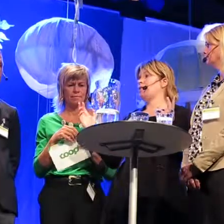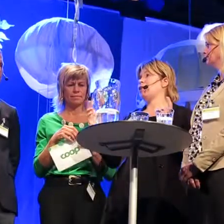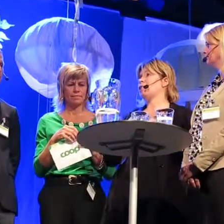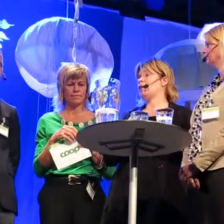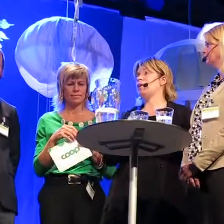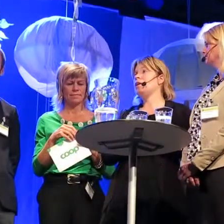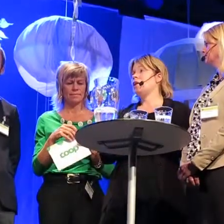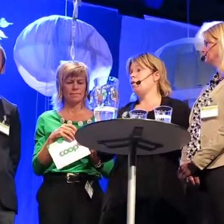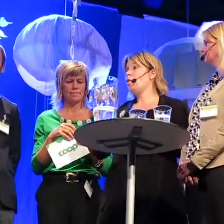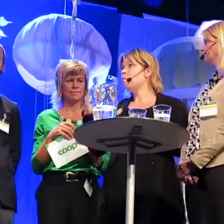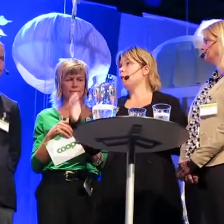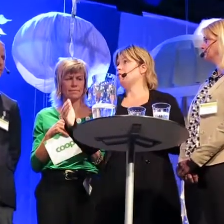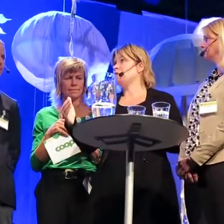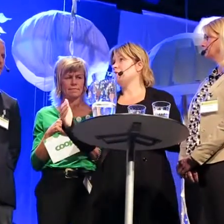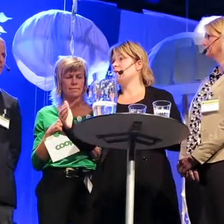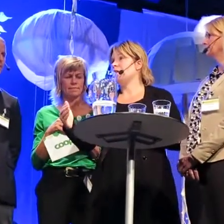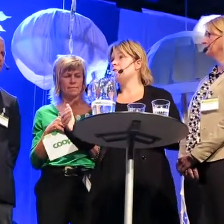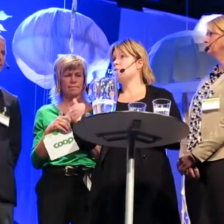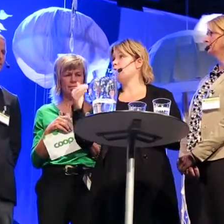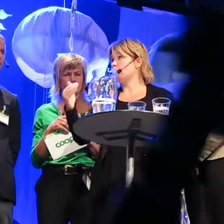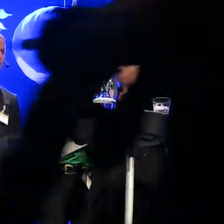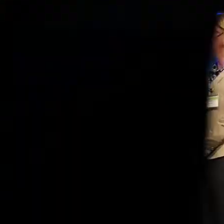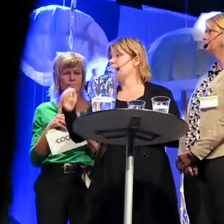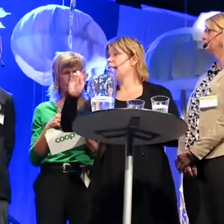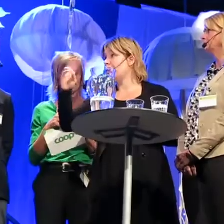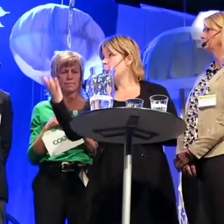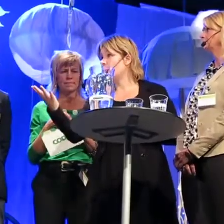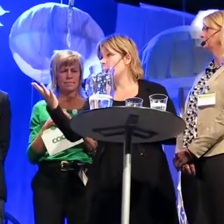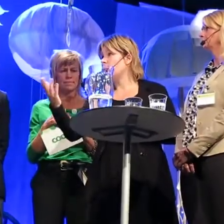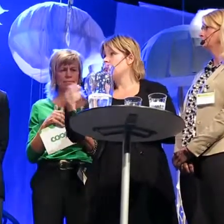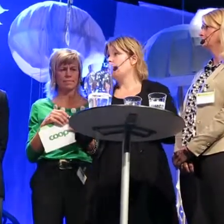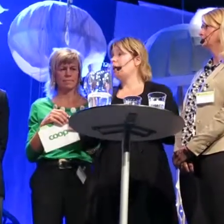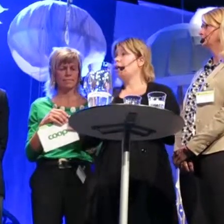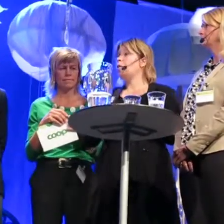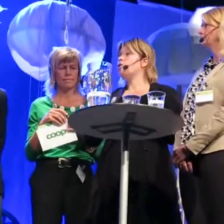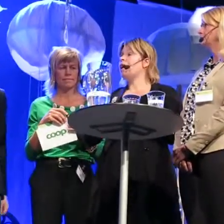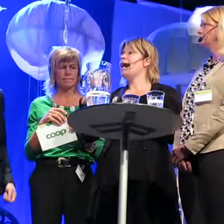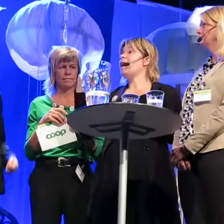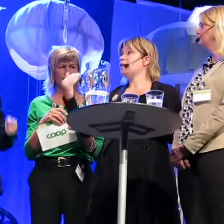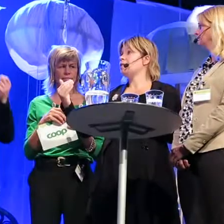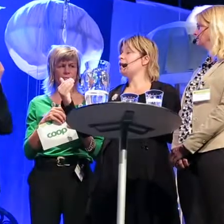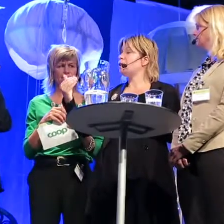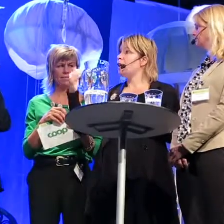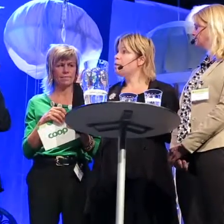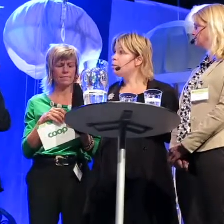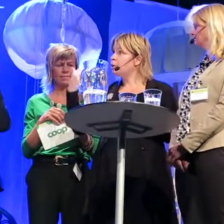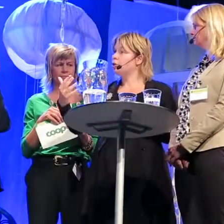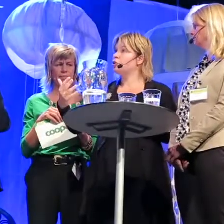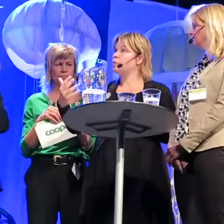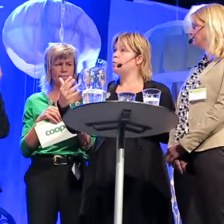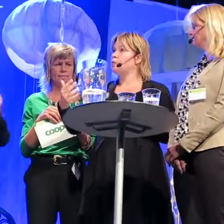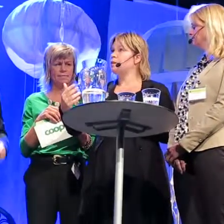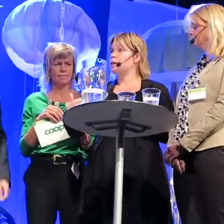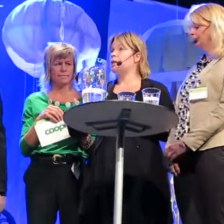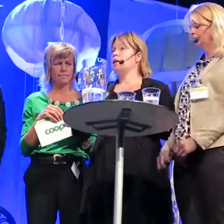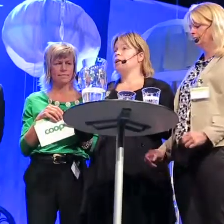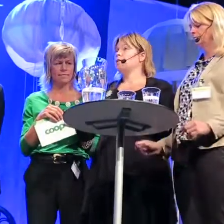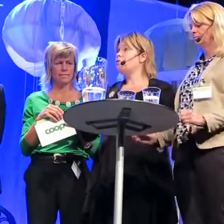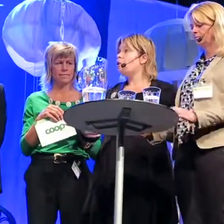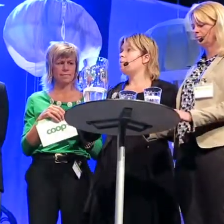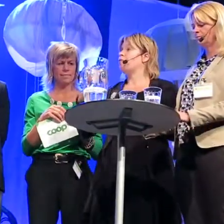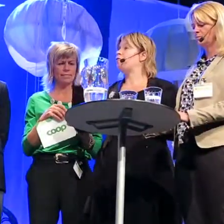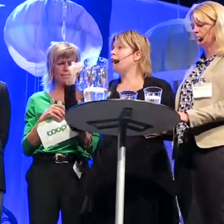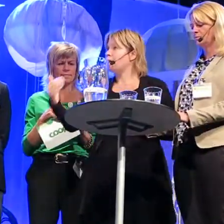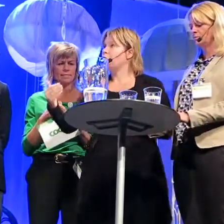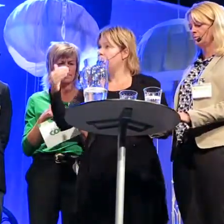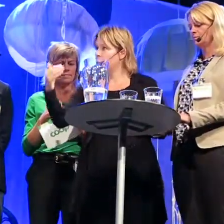ett näringsliv här och säger, om inte vi gör detta för vår kund, det är tvärtom. Och det här, en ambitiös klimatpolitik,